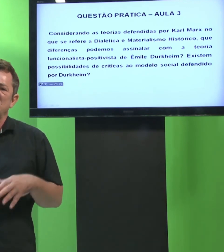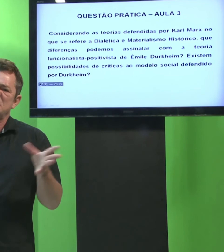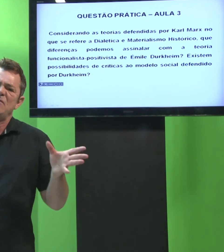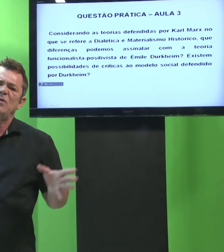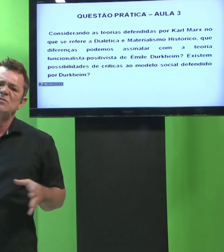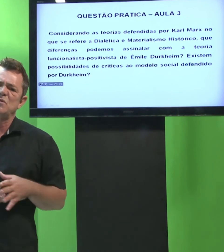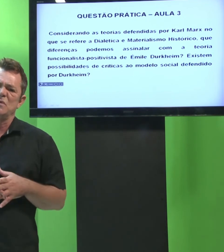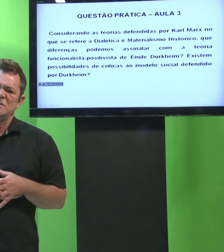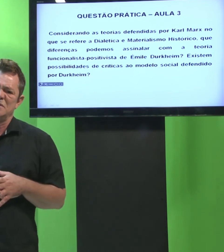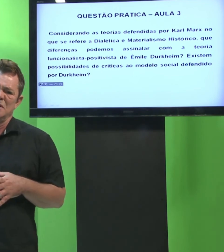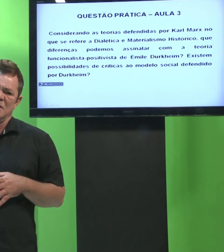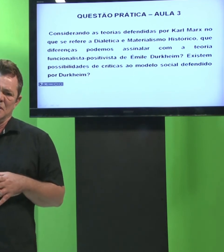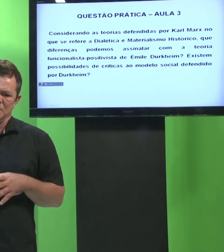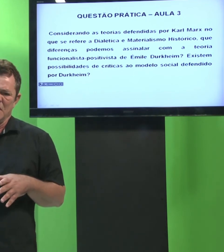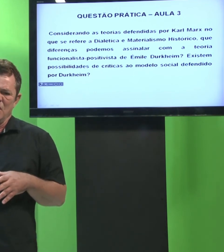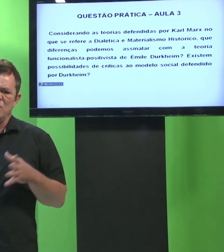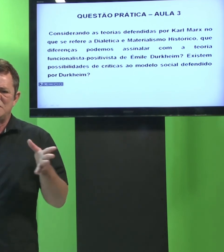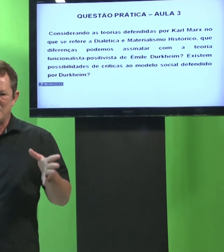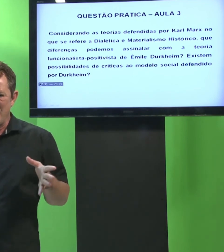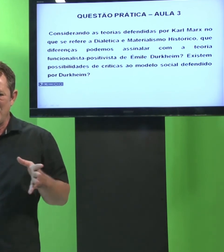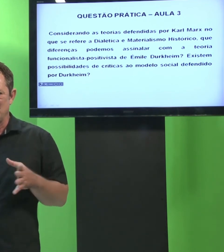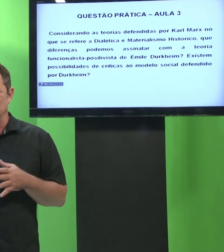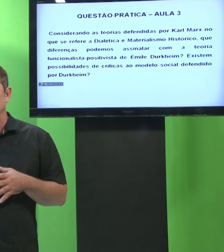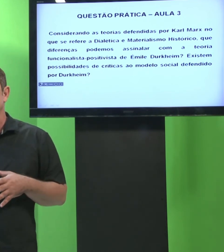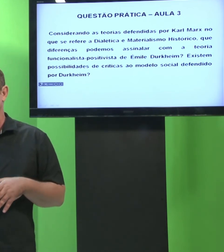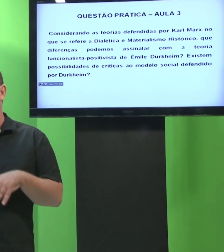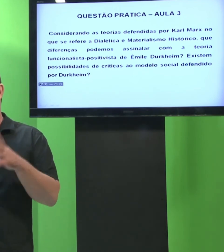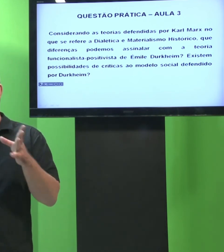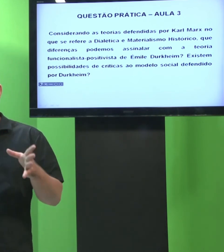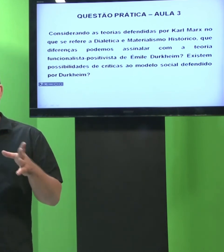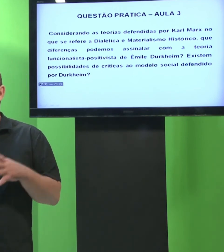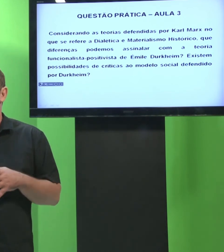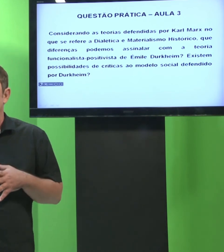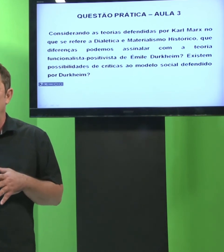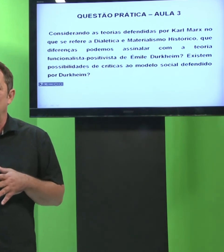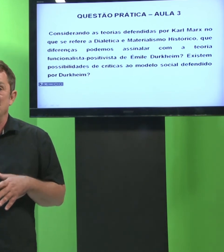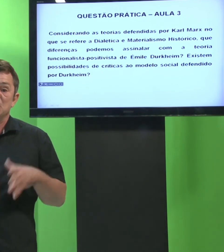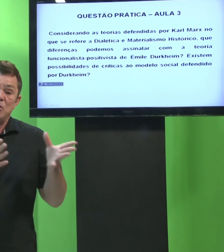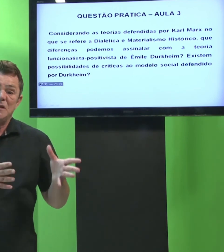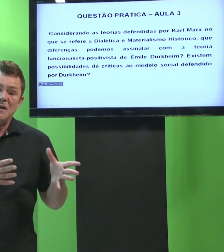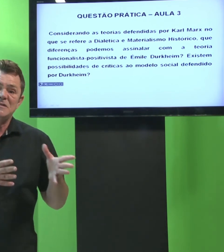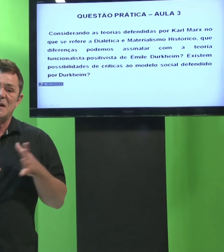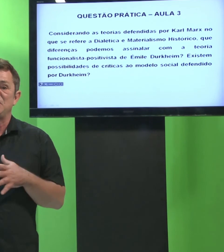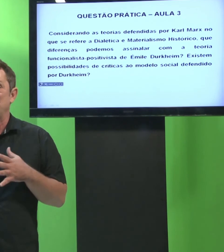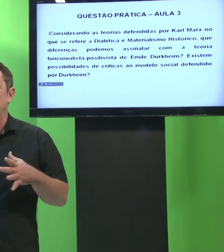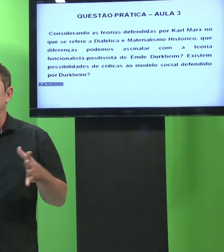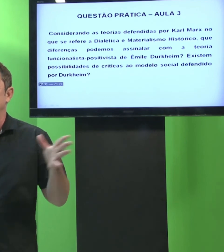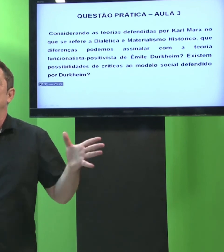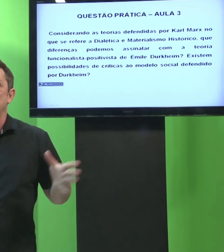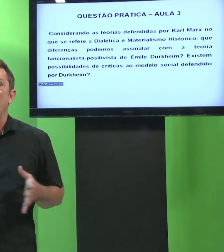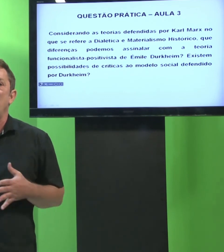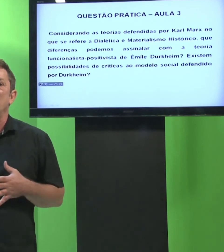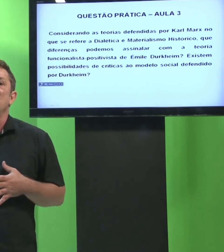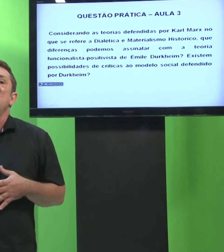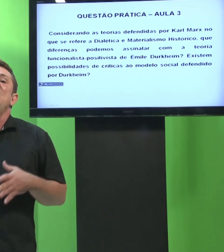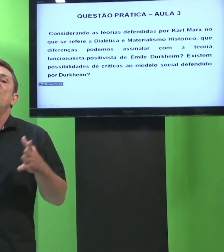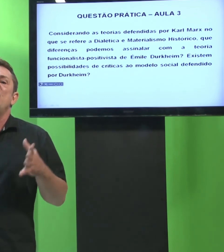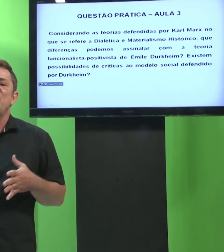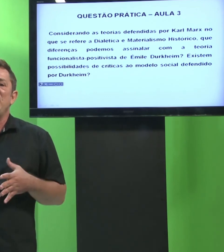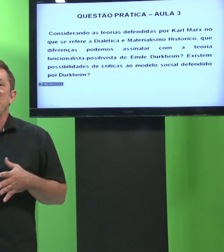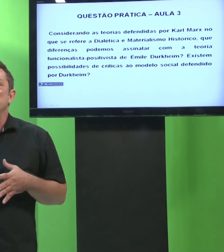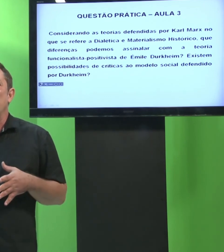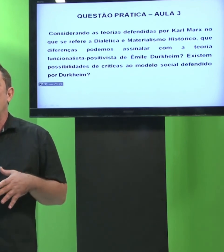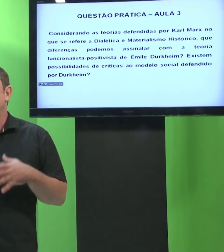necessidade das revoluções. O certo é que para promover mudança na Previdência Social,